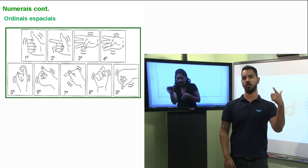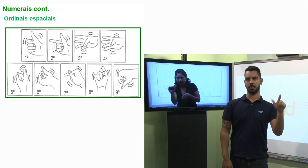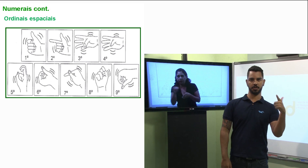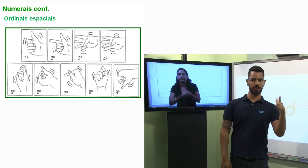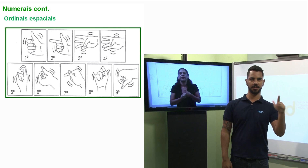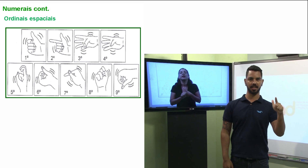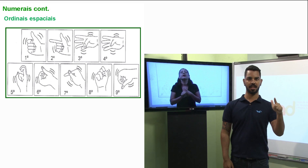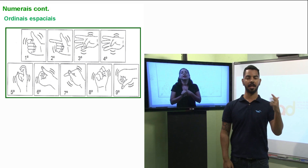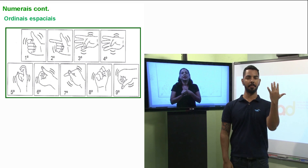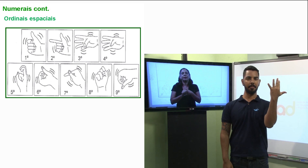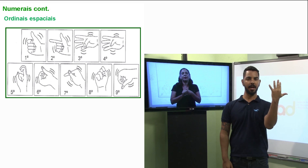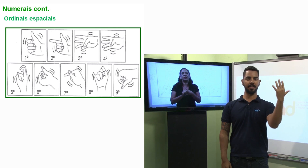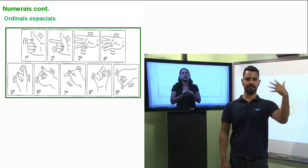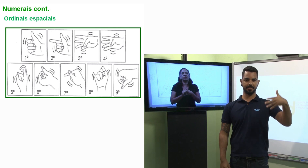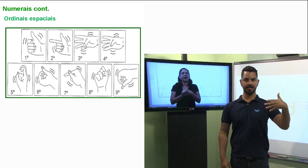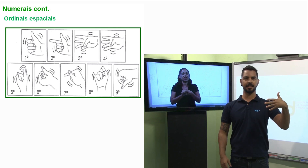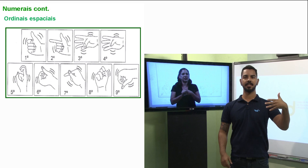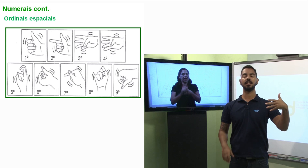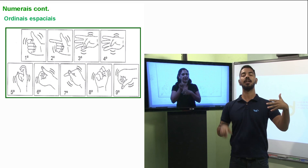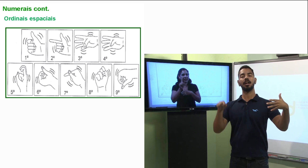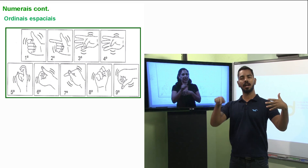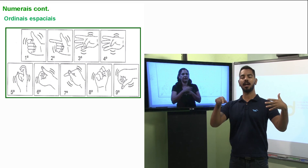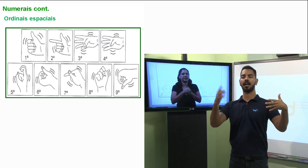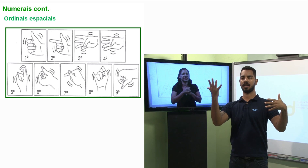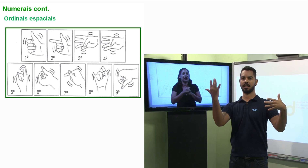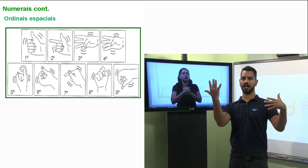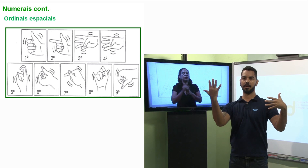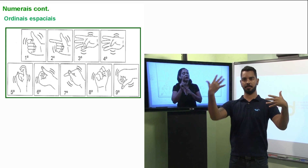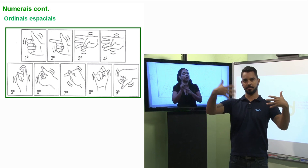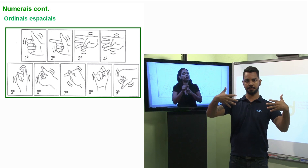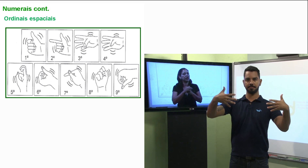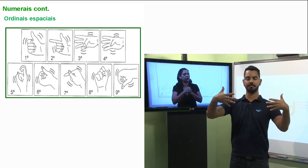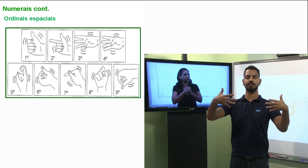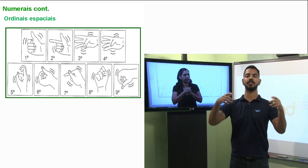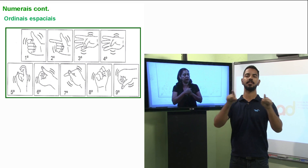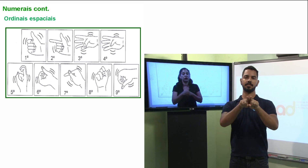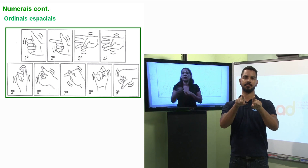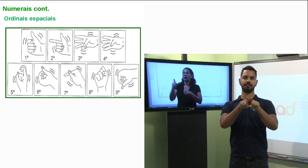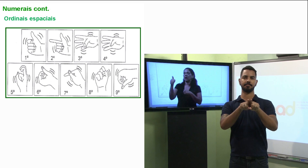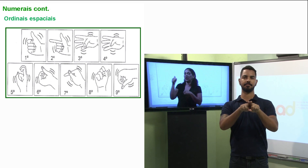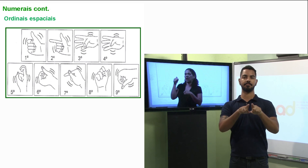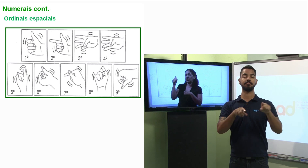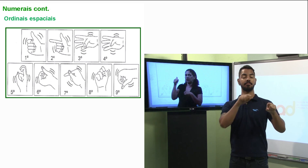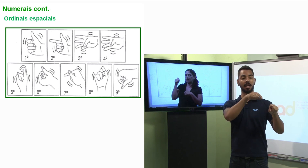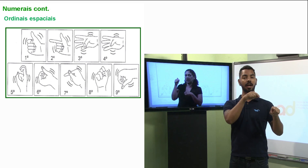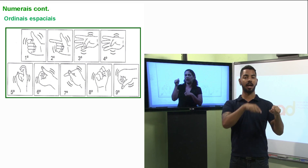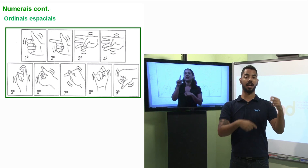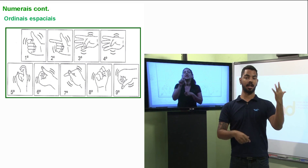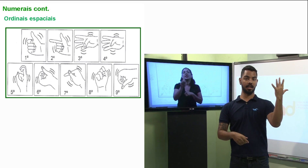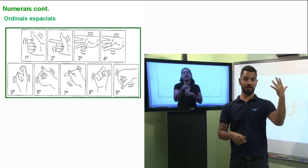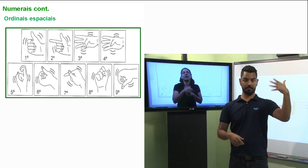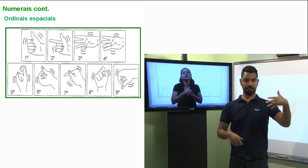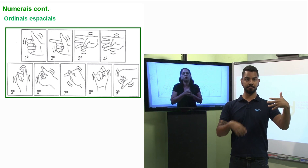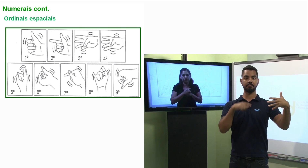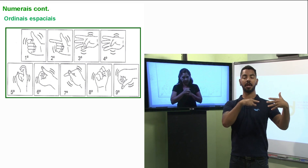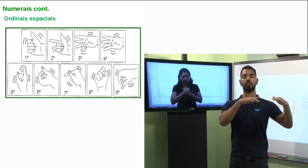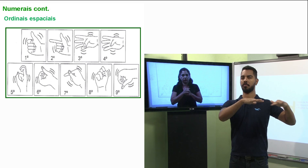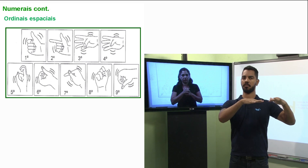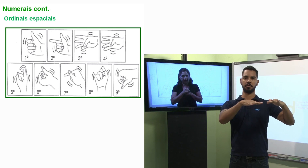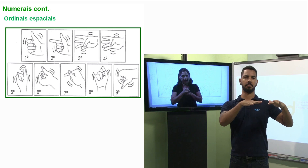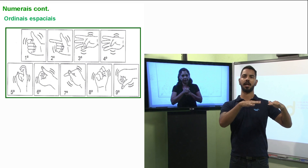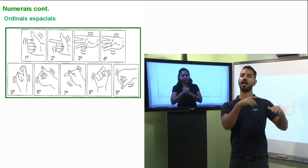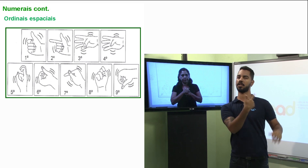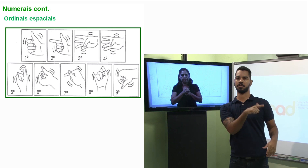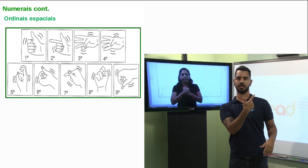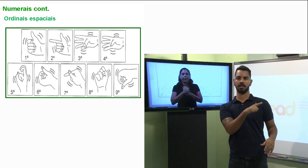é na horizontal. Lembrando que os cardinais sem referencial não têm movimento. E estes aqui teremos